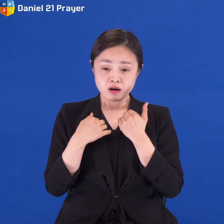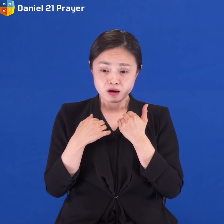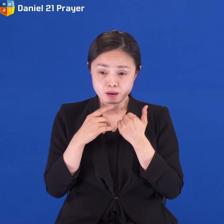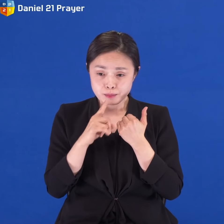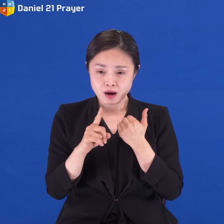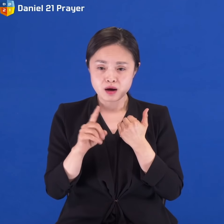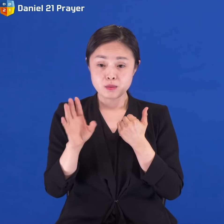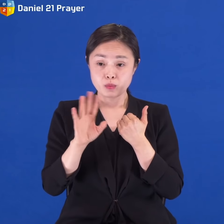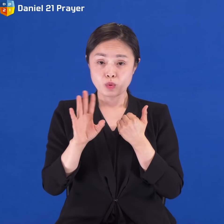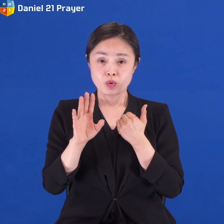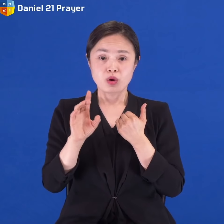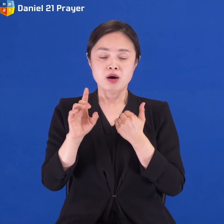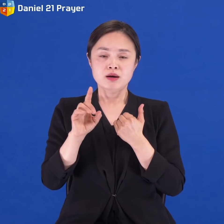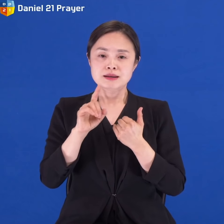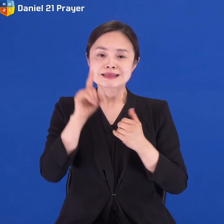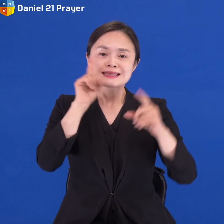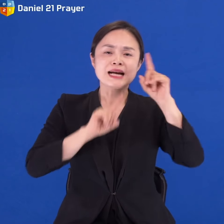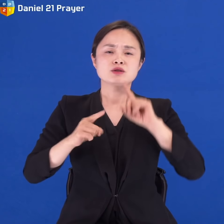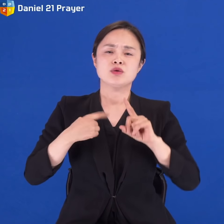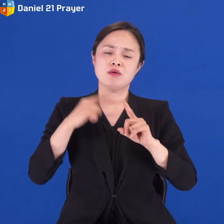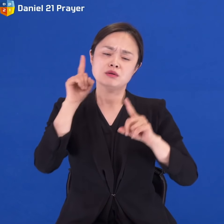않습니다.